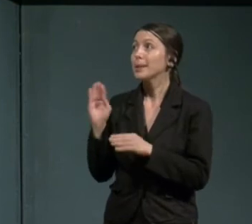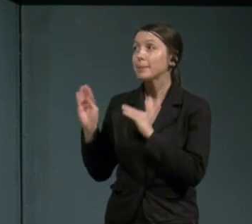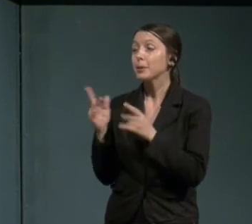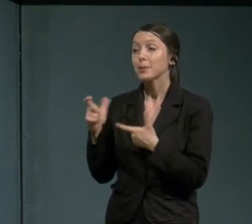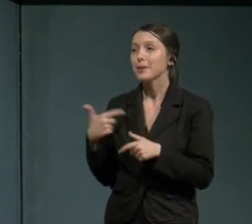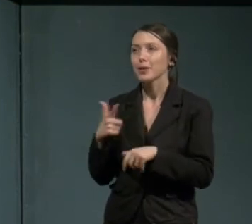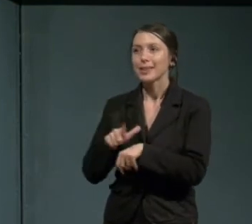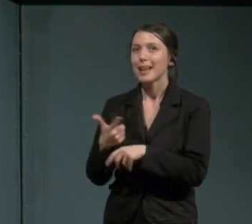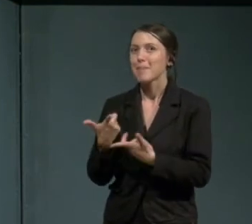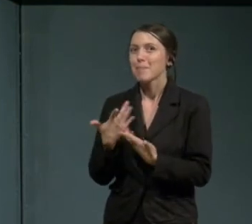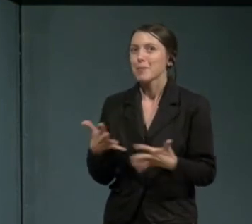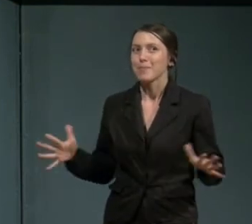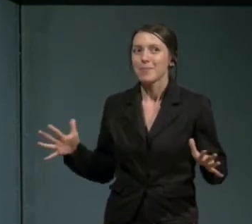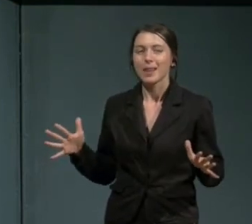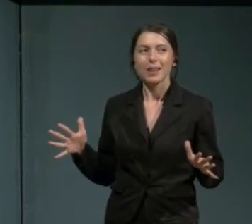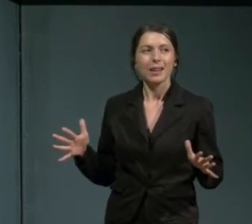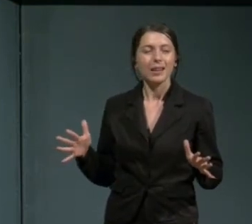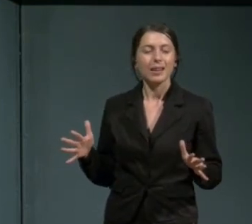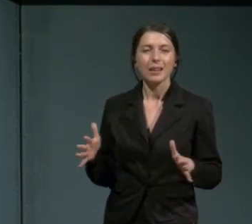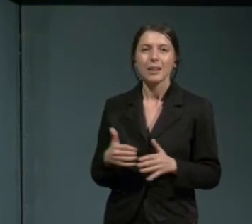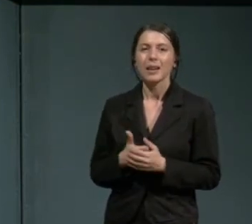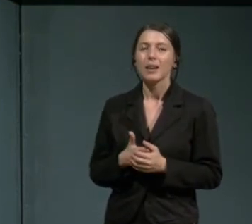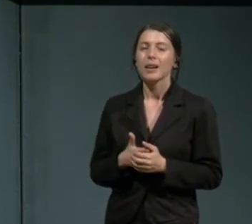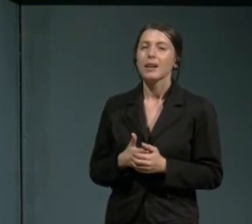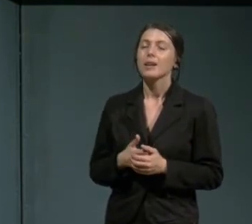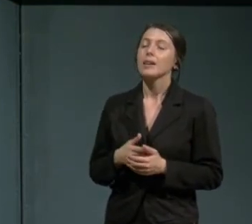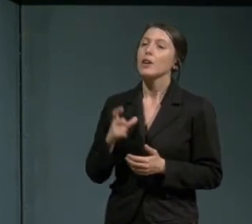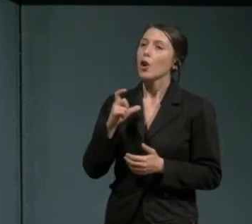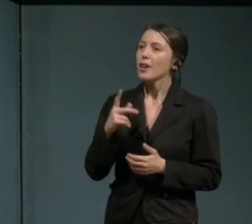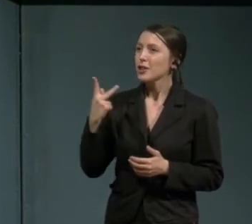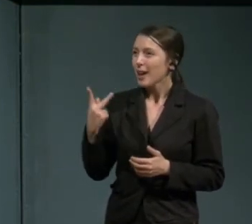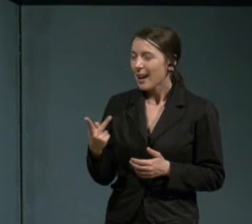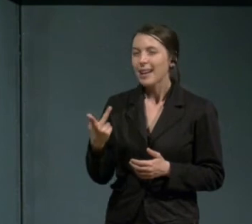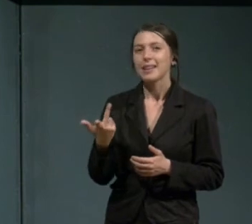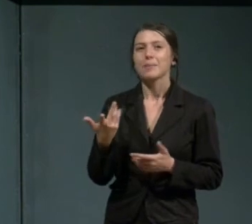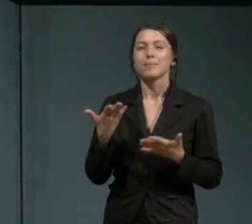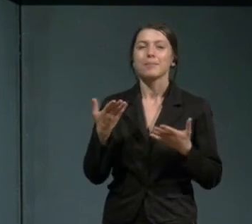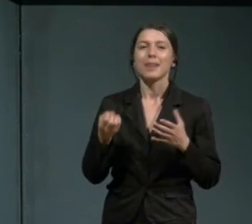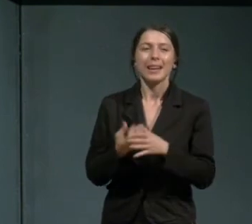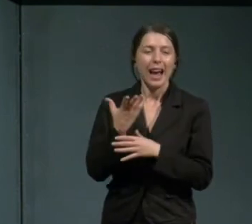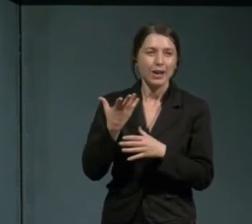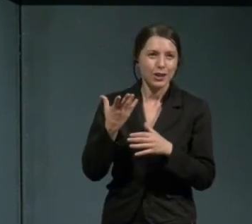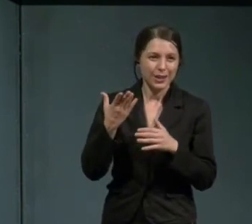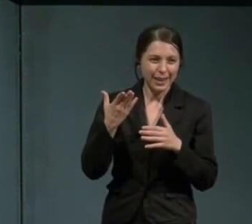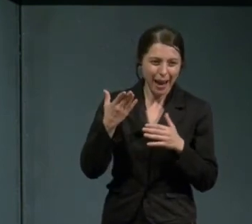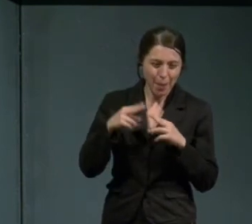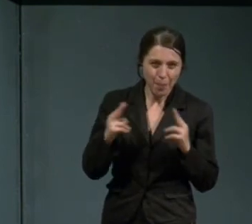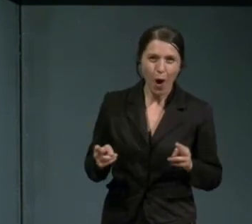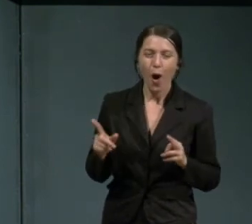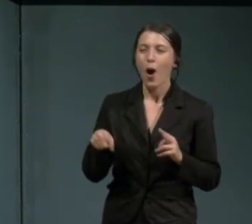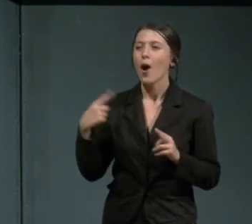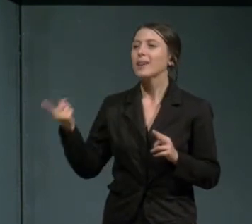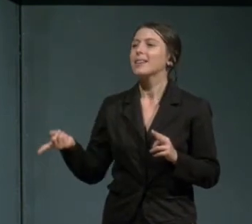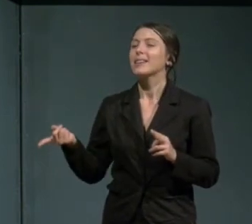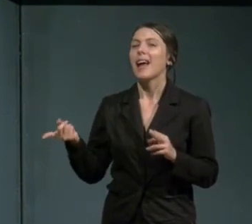tempo a disposizione coni schiene di nascita di un ponte riparare i venti lampedusa la prossima